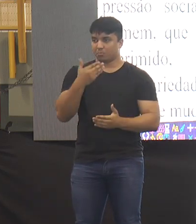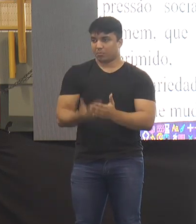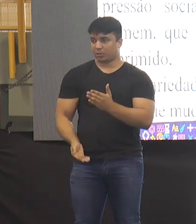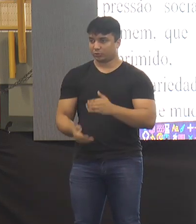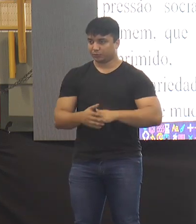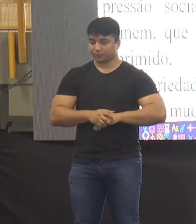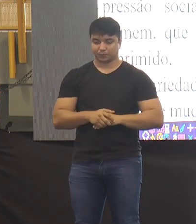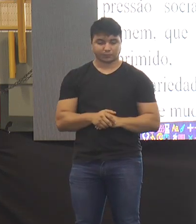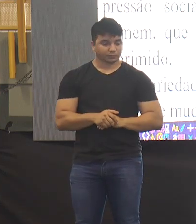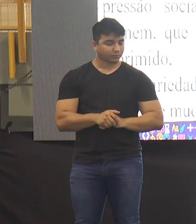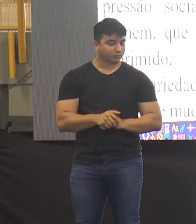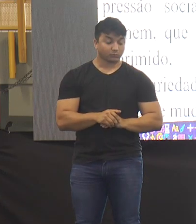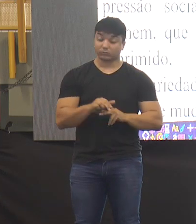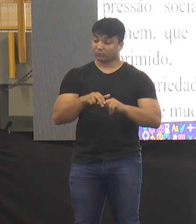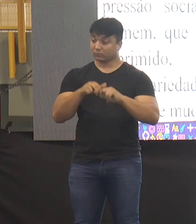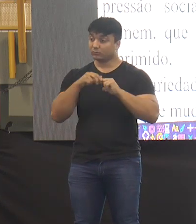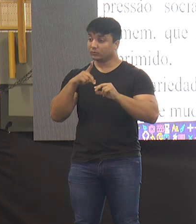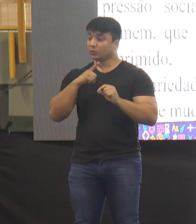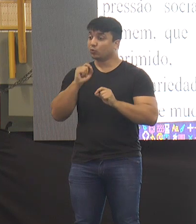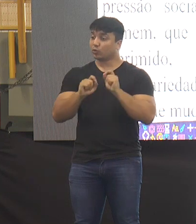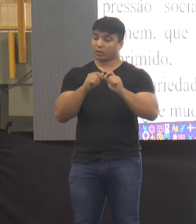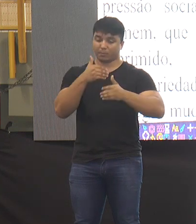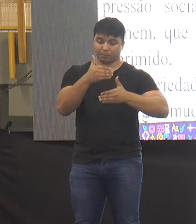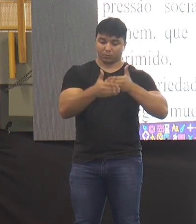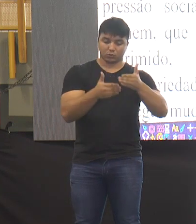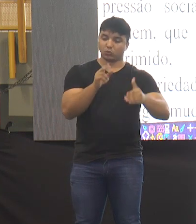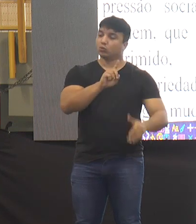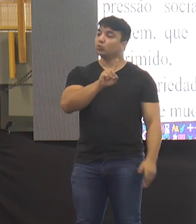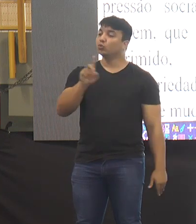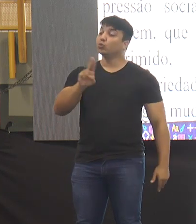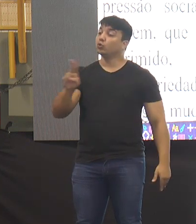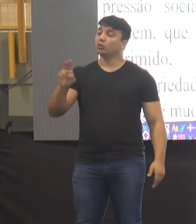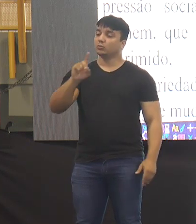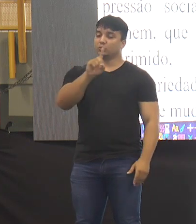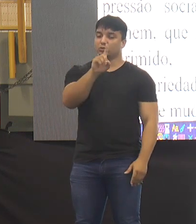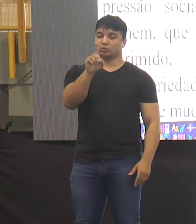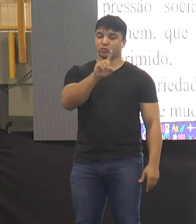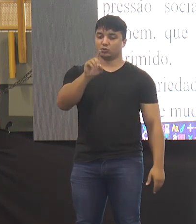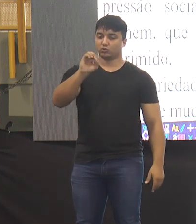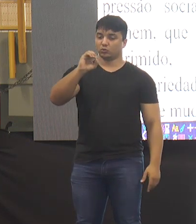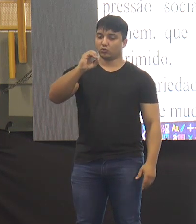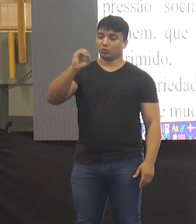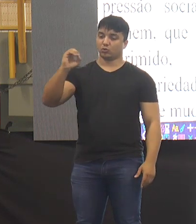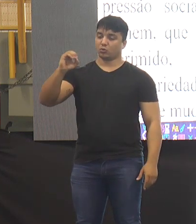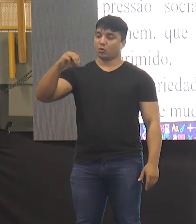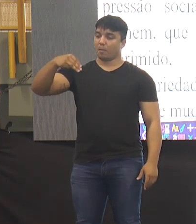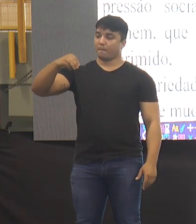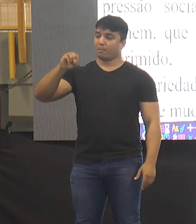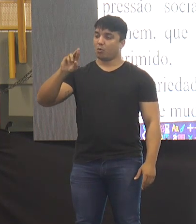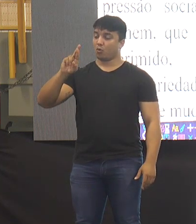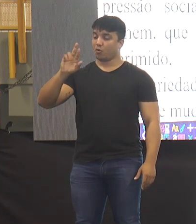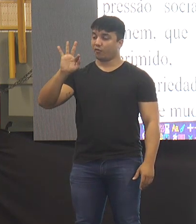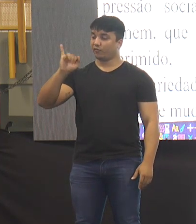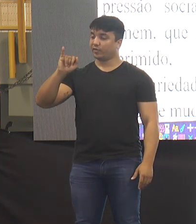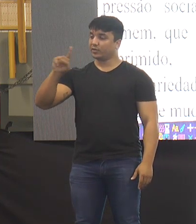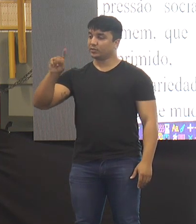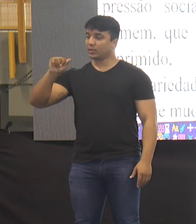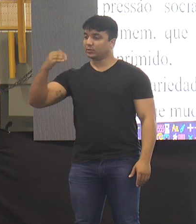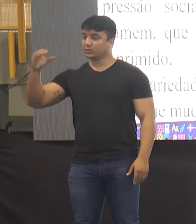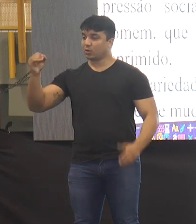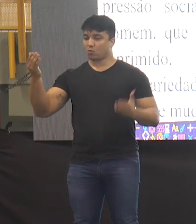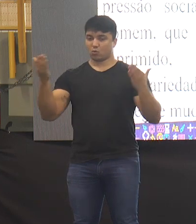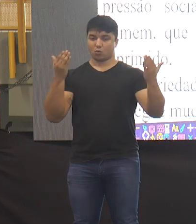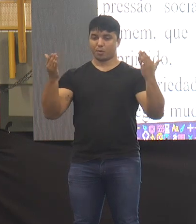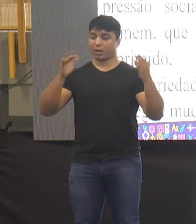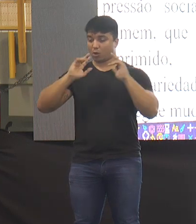razão. É daí que vem o processo de zoomorfização. O naturalista fica comparando o ser